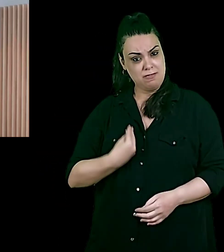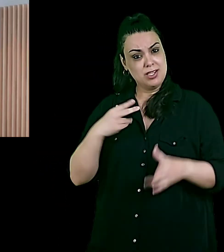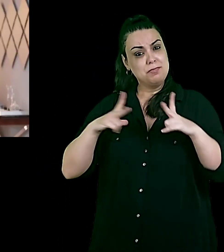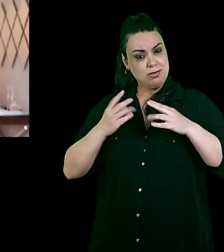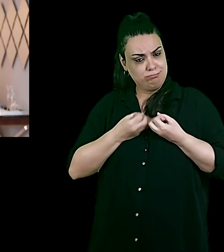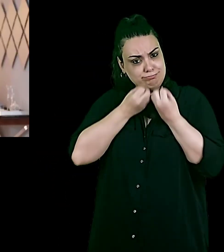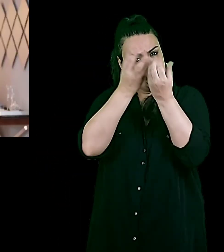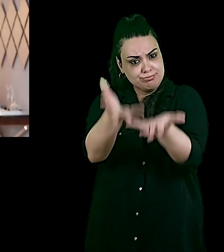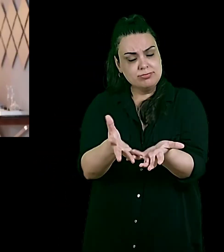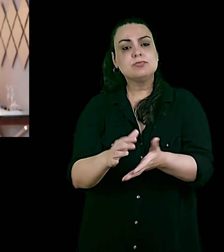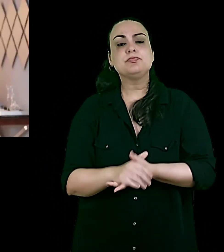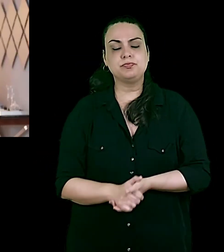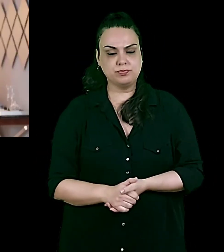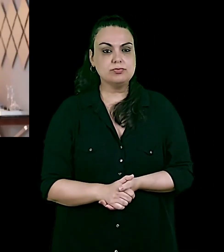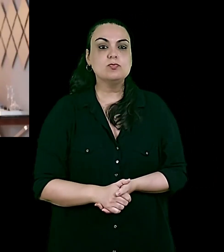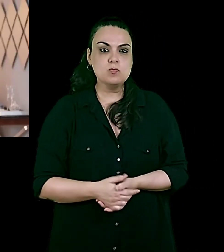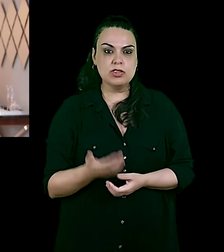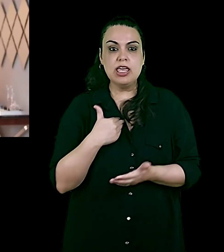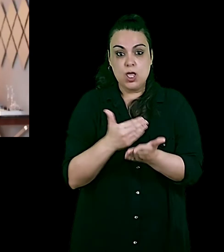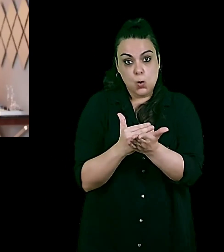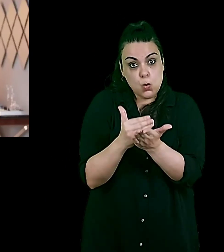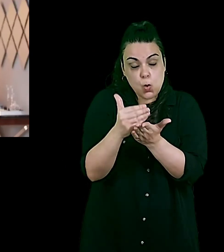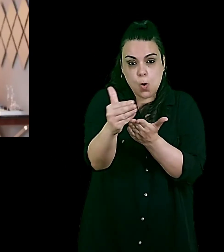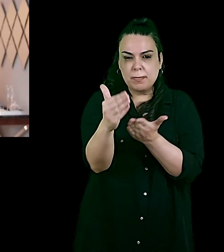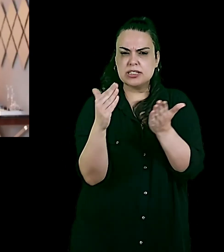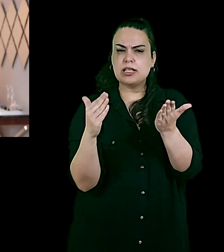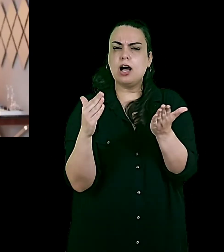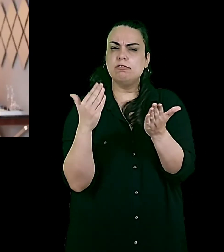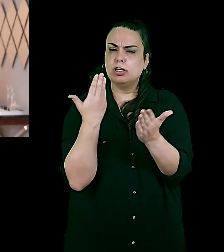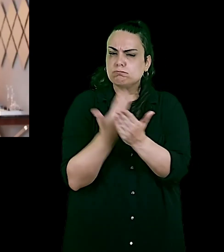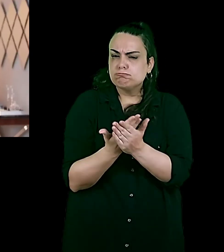você. Eu começava meus métodos